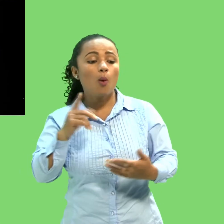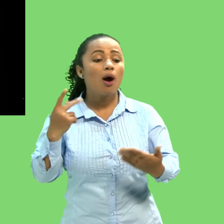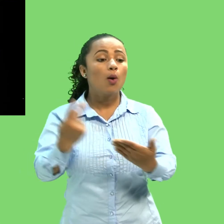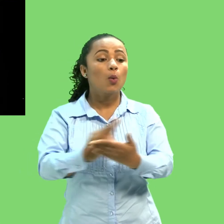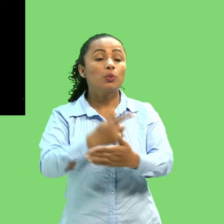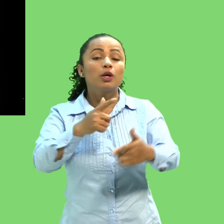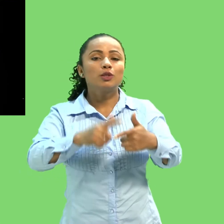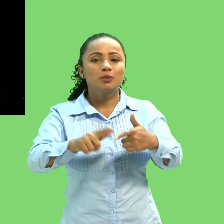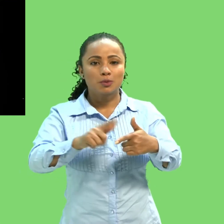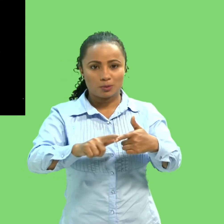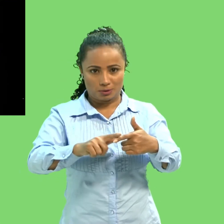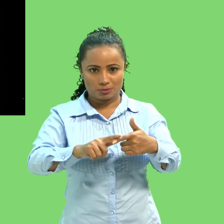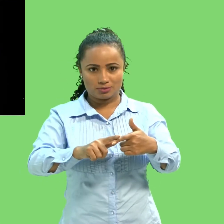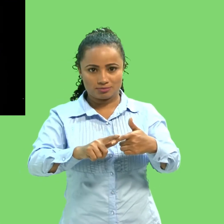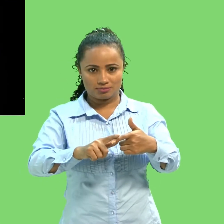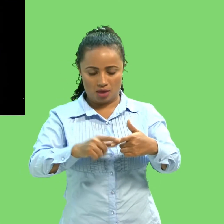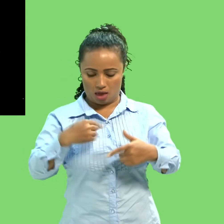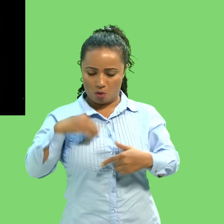em uso